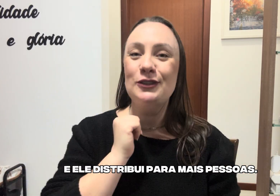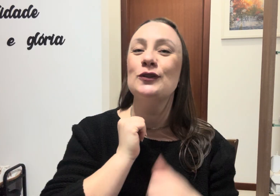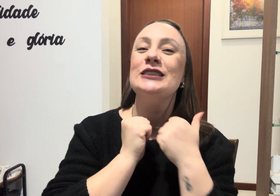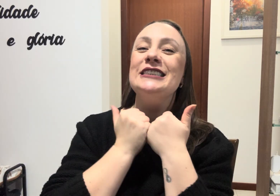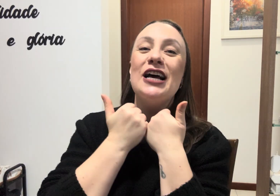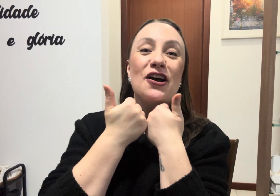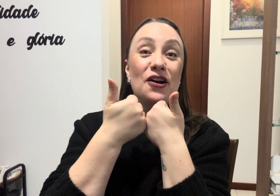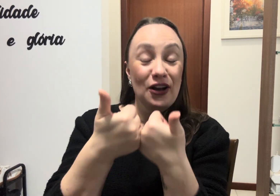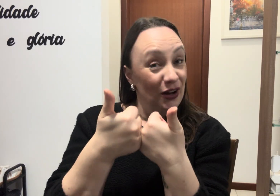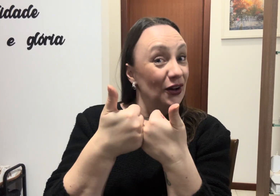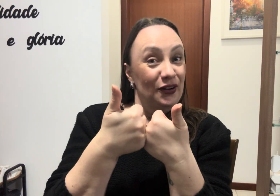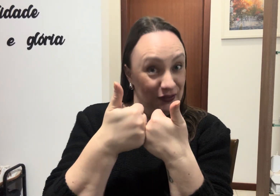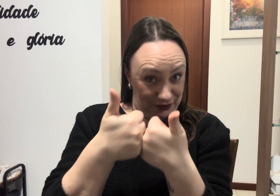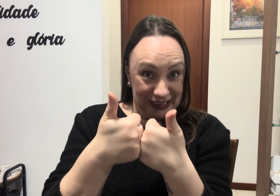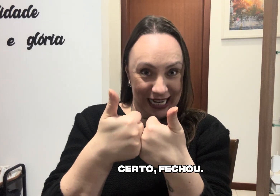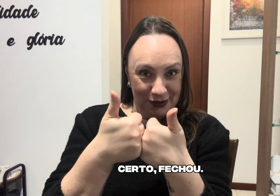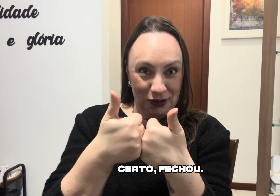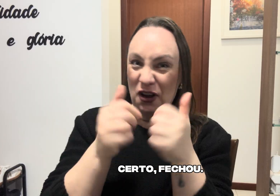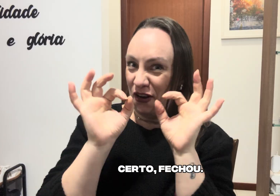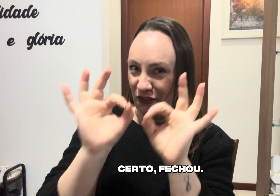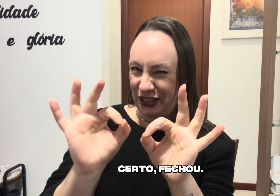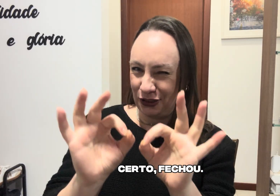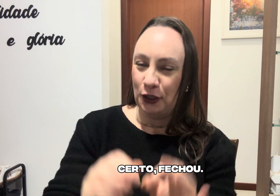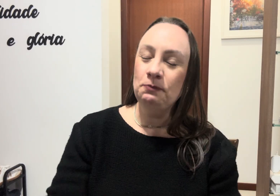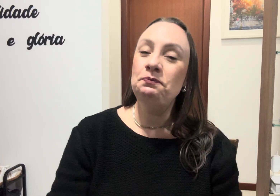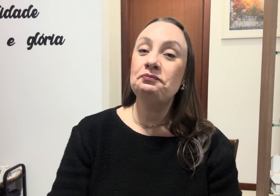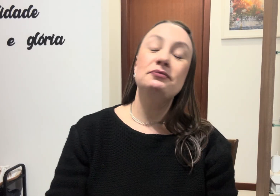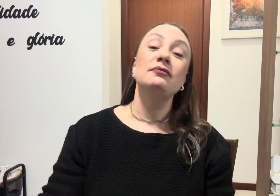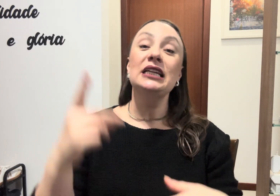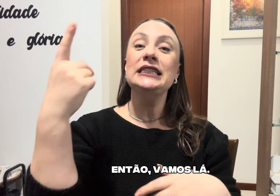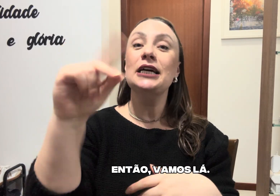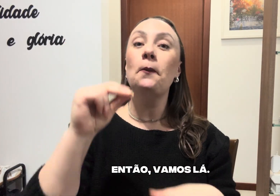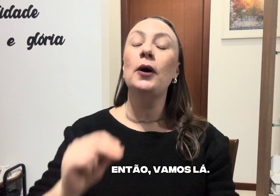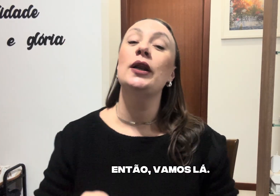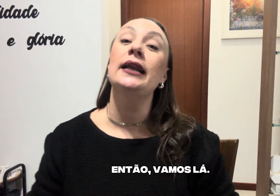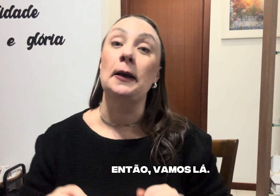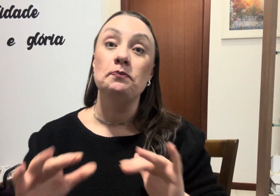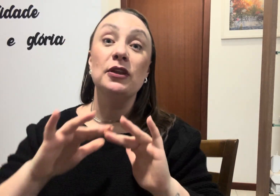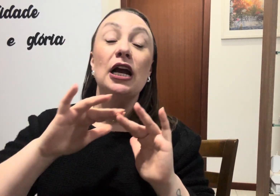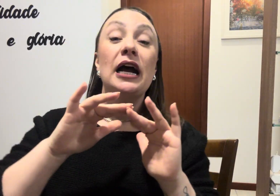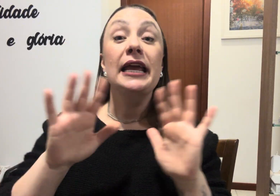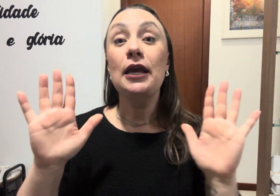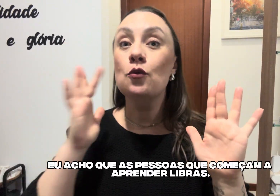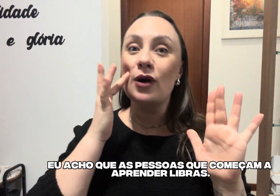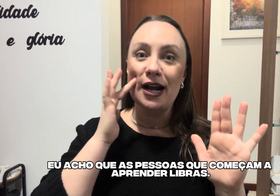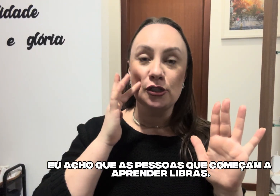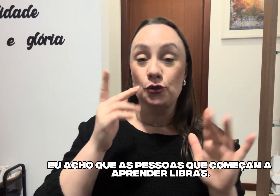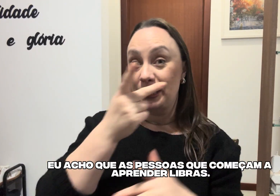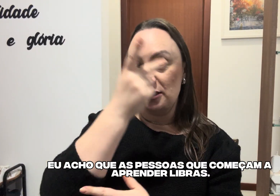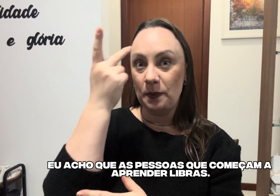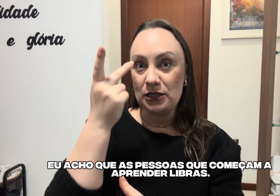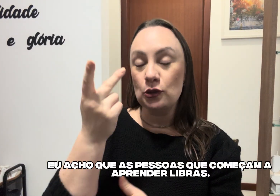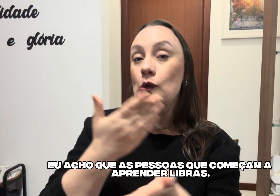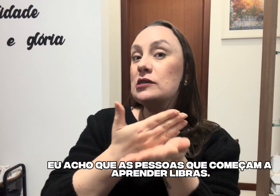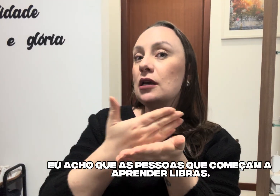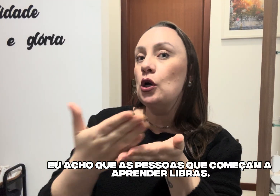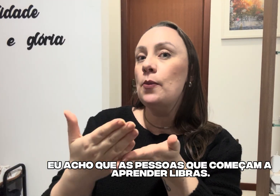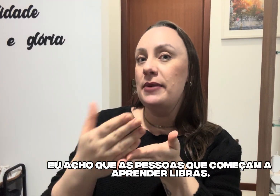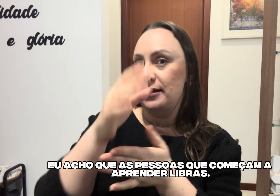pessoas. Certo? Fechou? Então, bora lá. Eu acho que as pessoas que começam